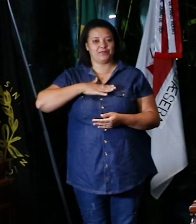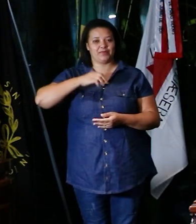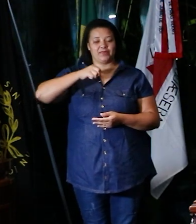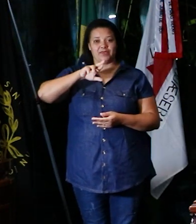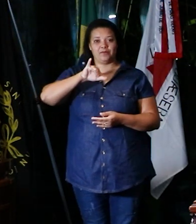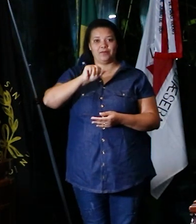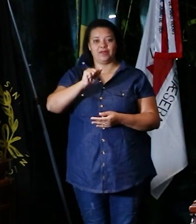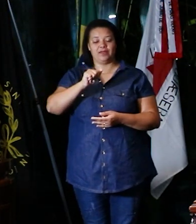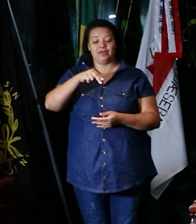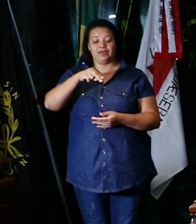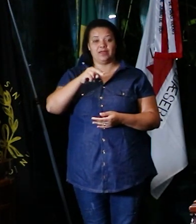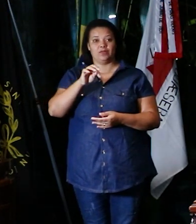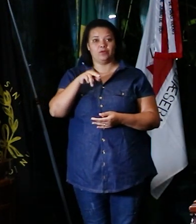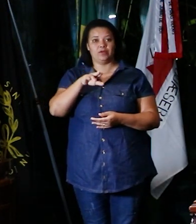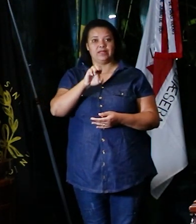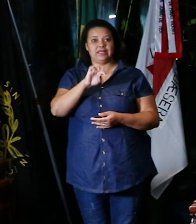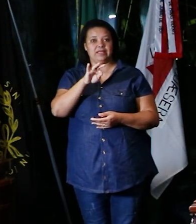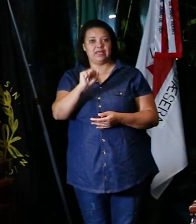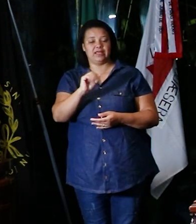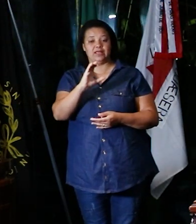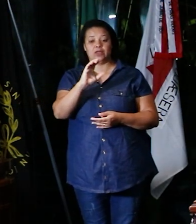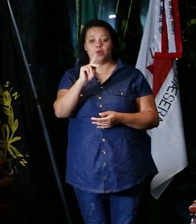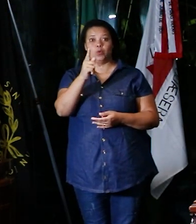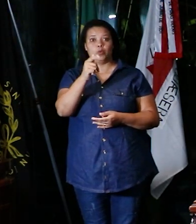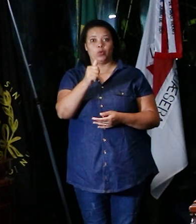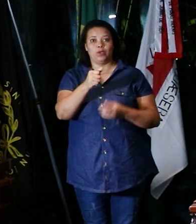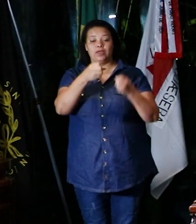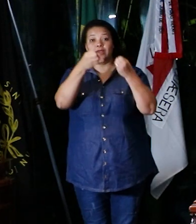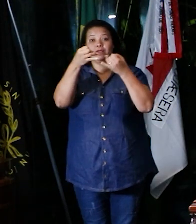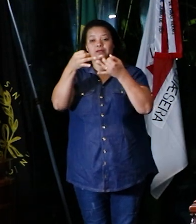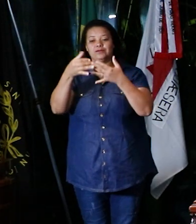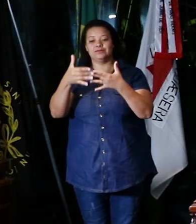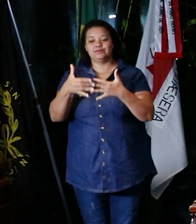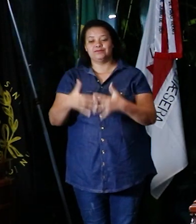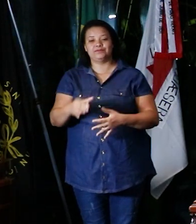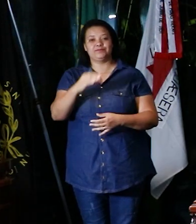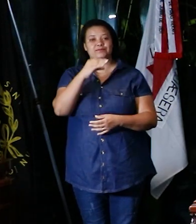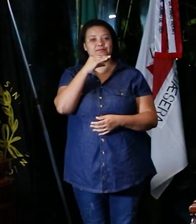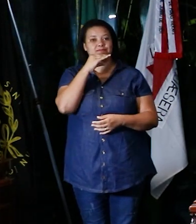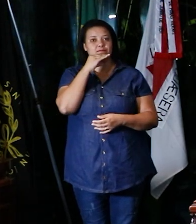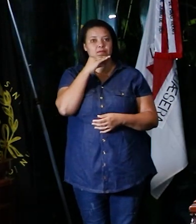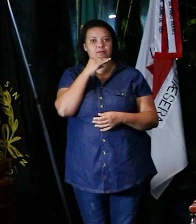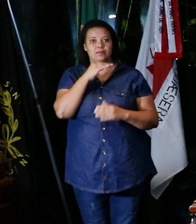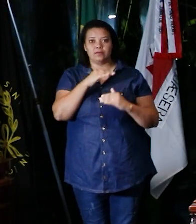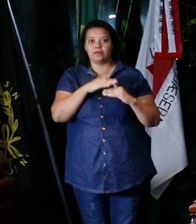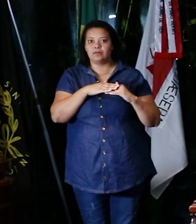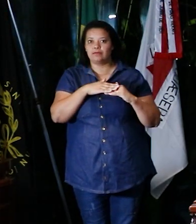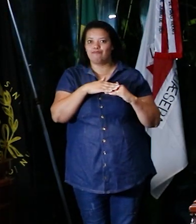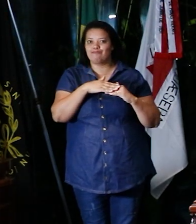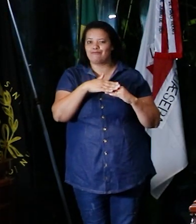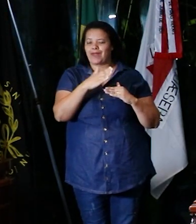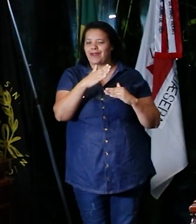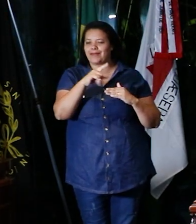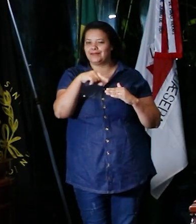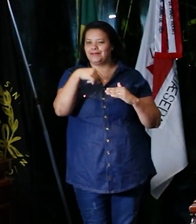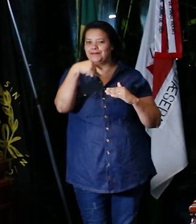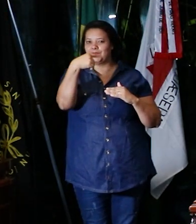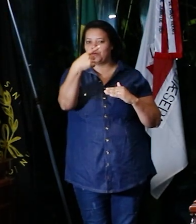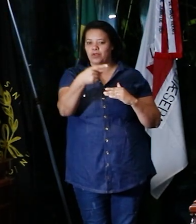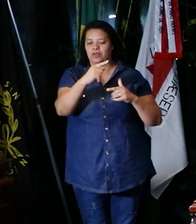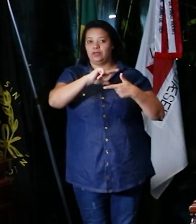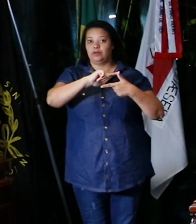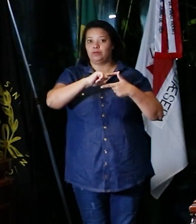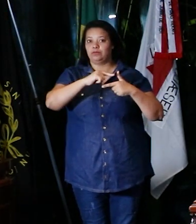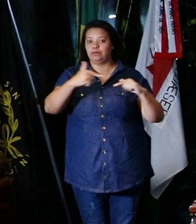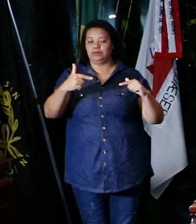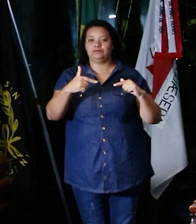Maria Antonieta Cunha, que vai falar sobre Drummond, mas algo além do modernismo, que